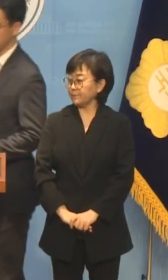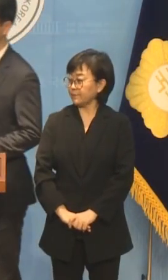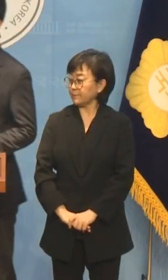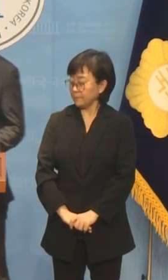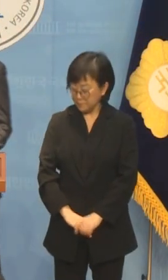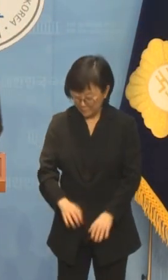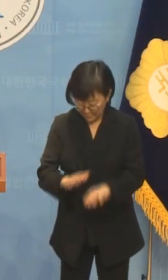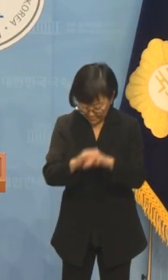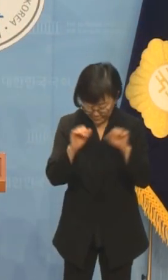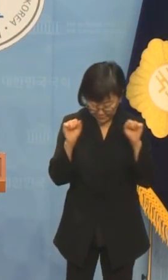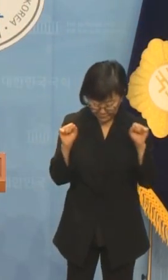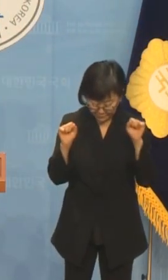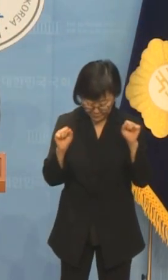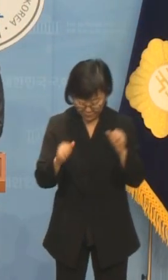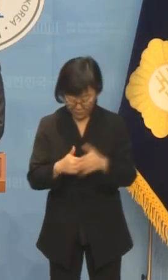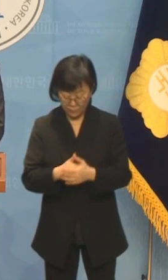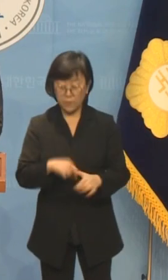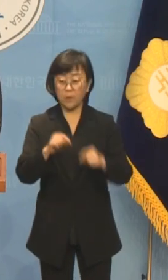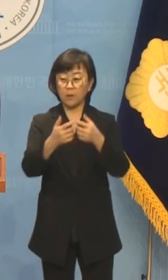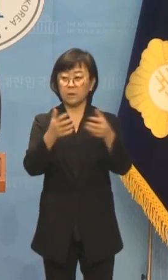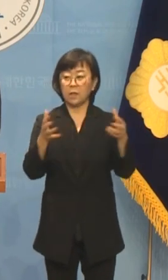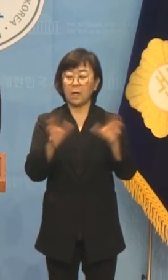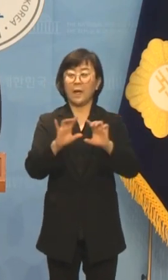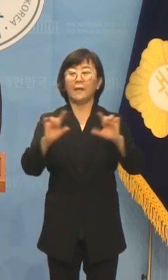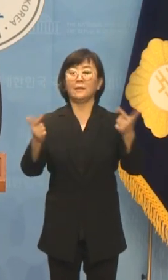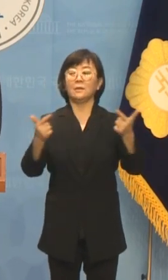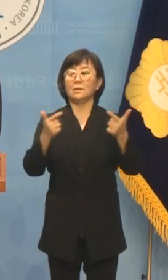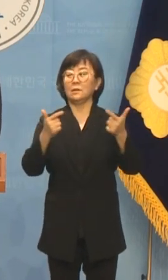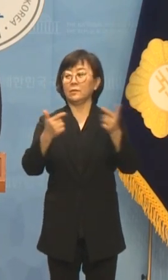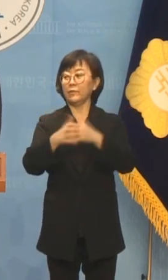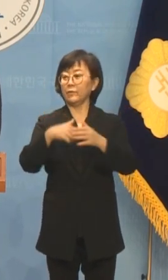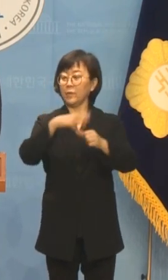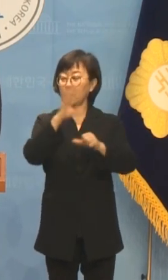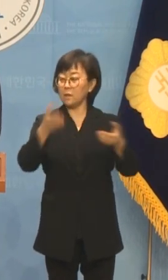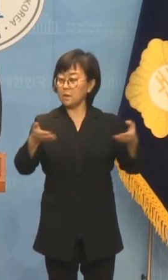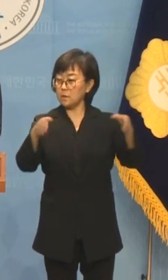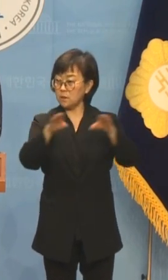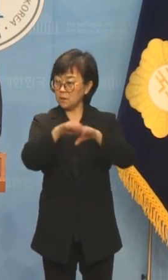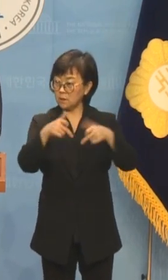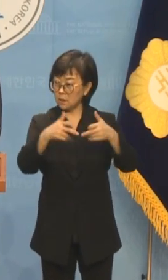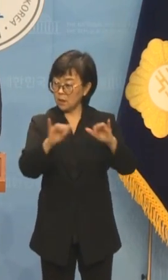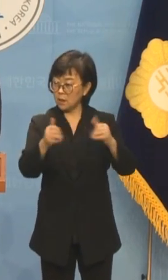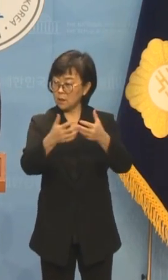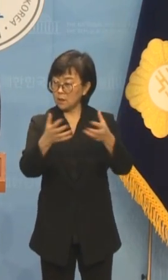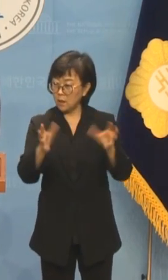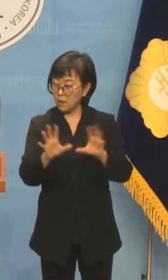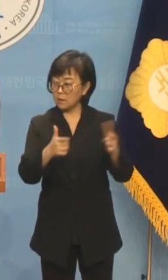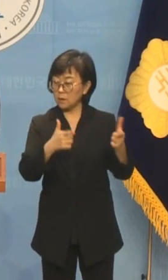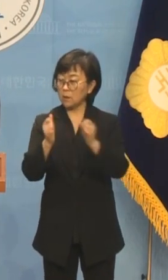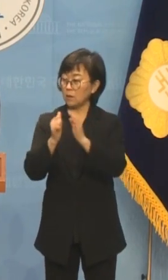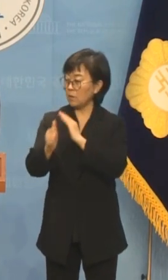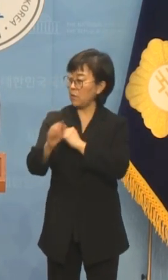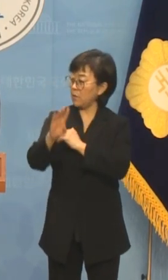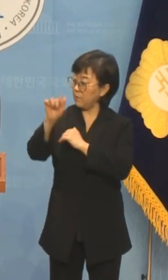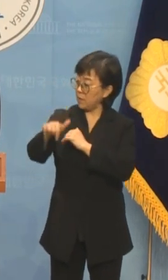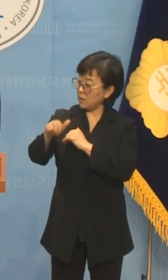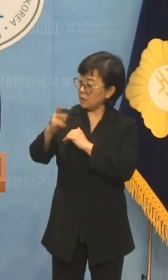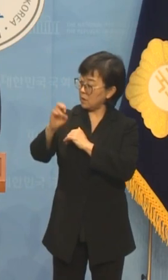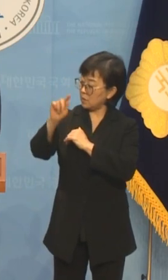네, 안녕하십니까. 정당이 아닌 정당 탈시설 장애인당 공동당대표